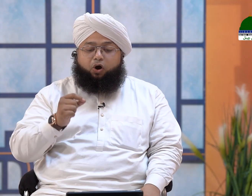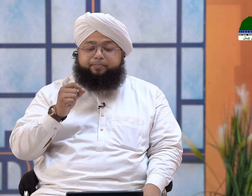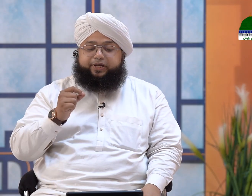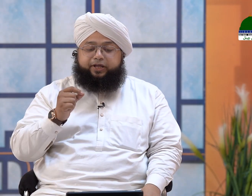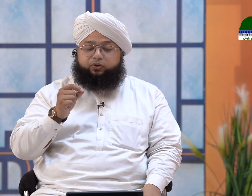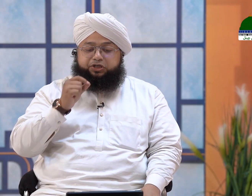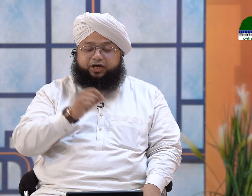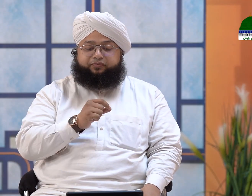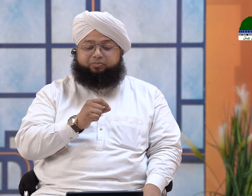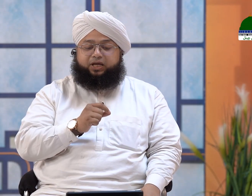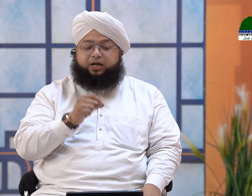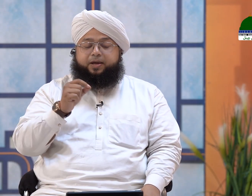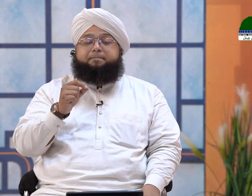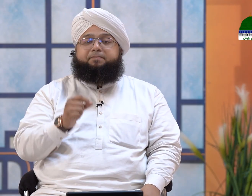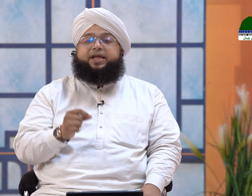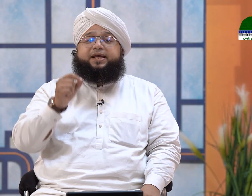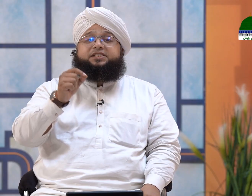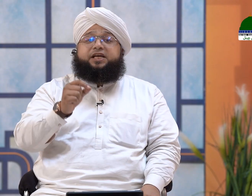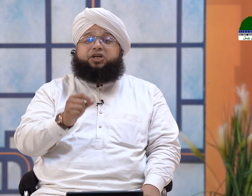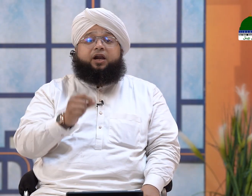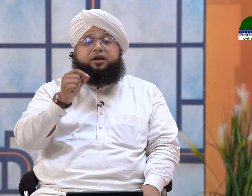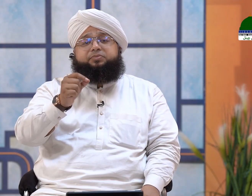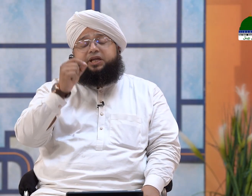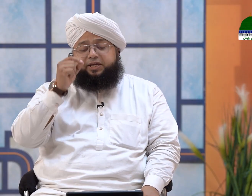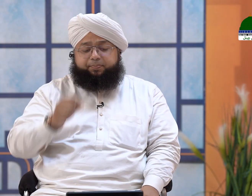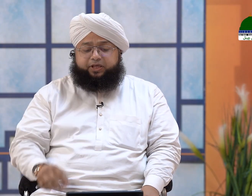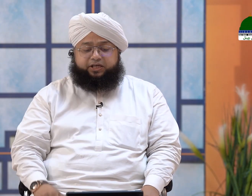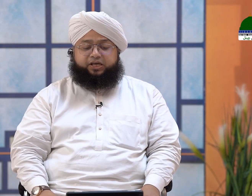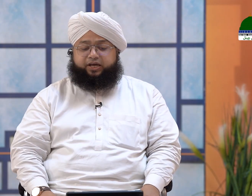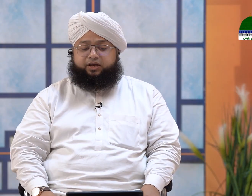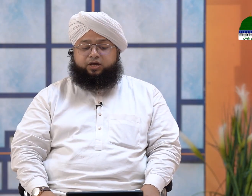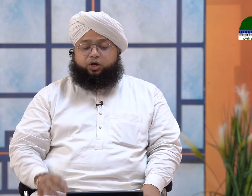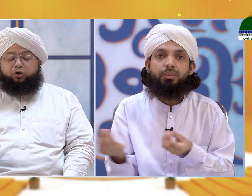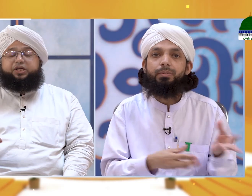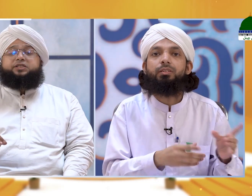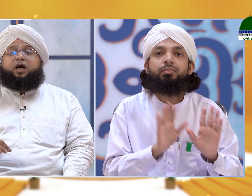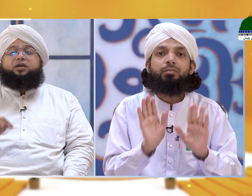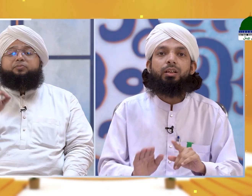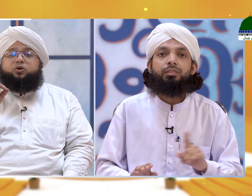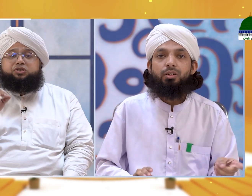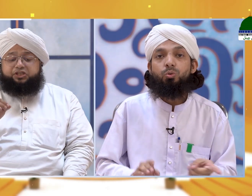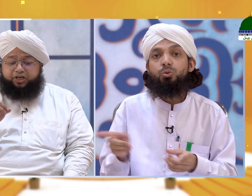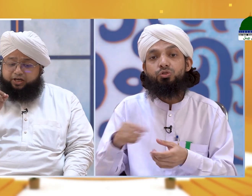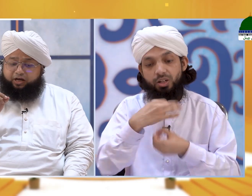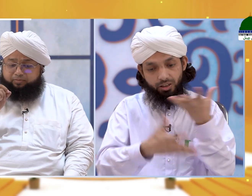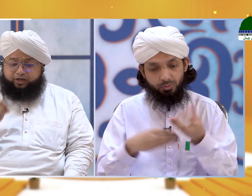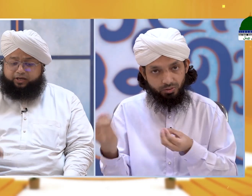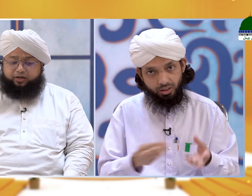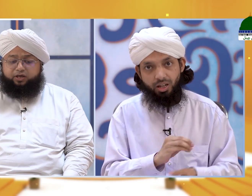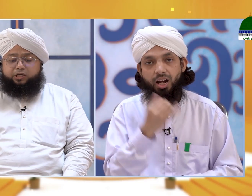قوم نکلی اور ارشاد فرمایا میں نے اسے جہنم کے لیے پیدا کیا ہے اور یہ جہنمیوں جیسے کام کریں گے۔ اور